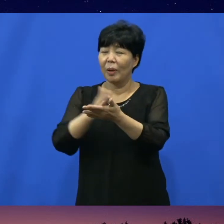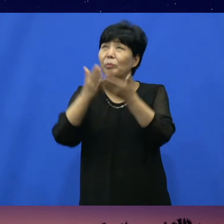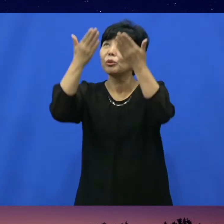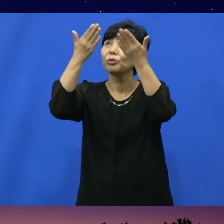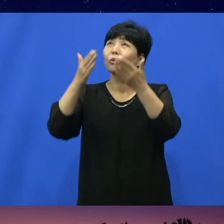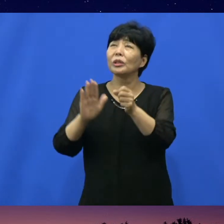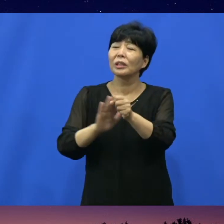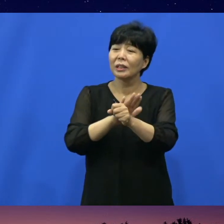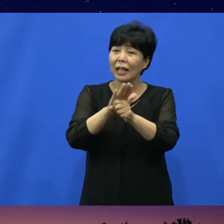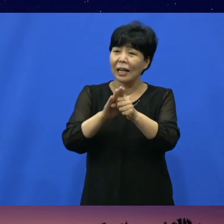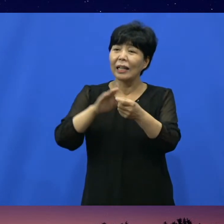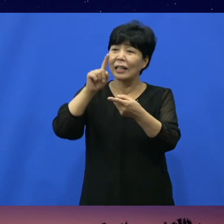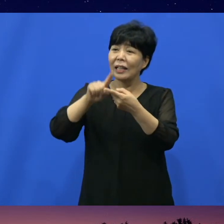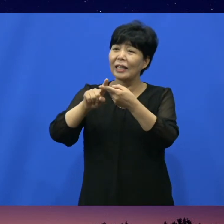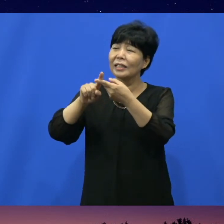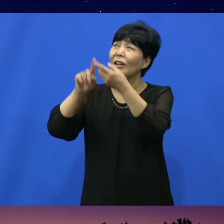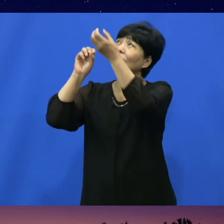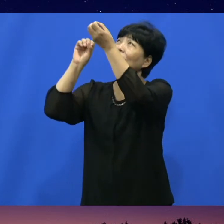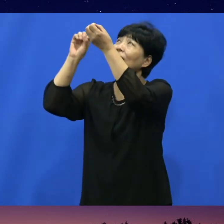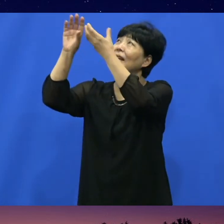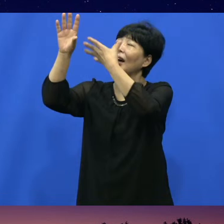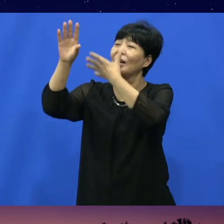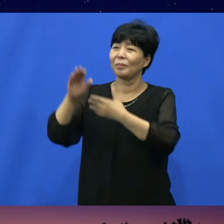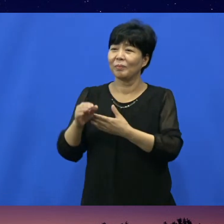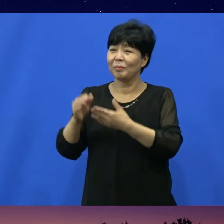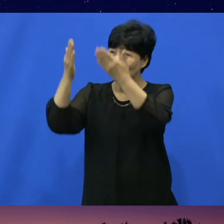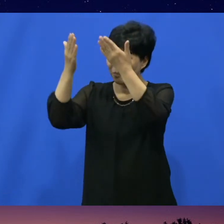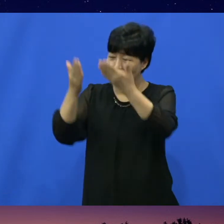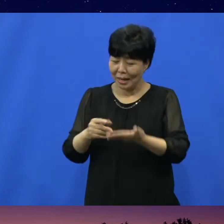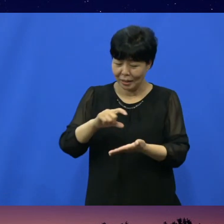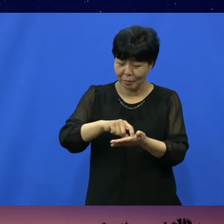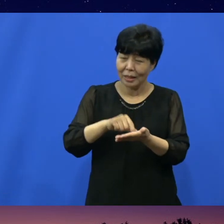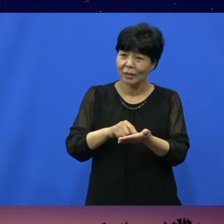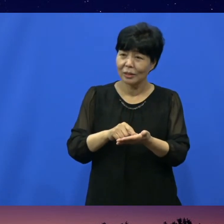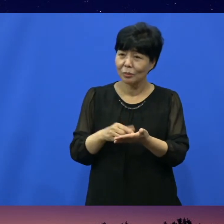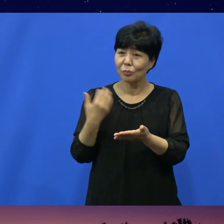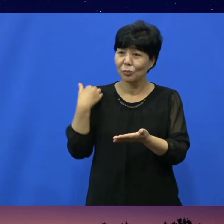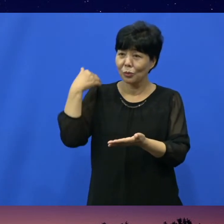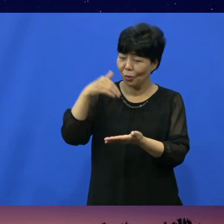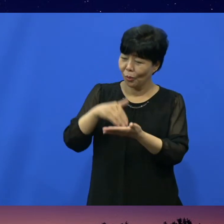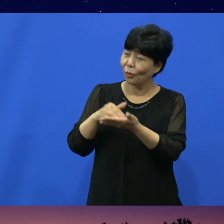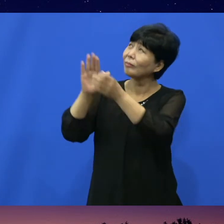대한 반응이에요. 받은 만큼 반응하는 거예요.